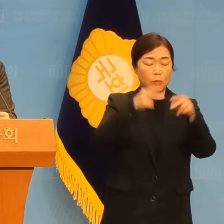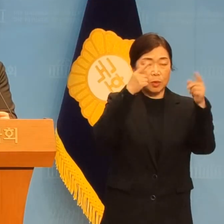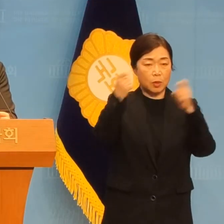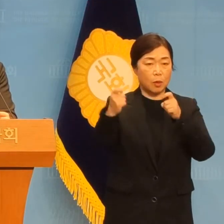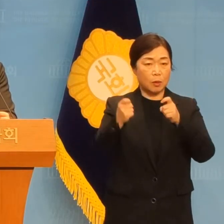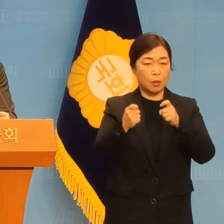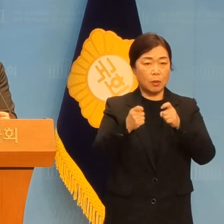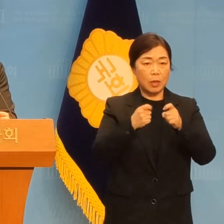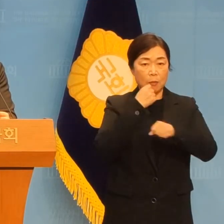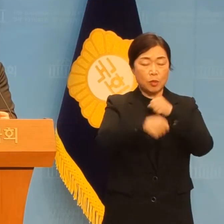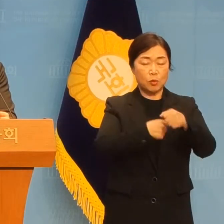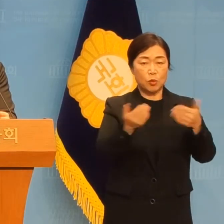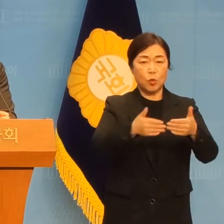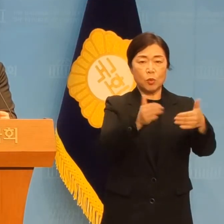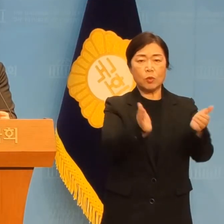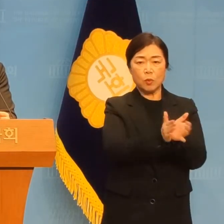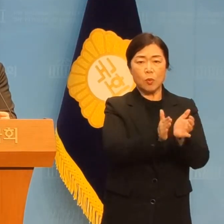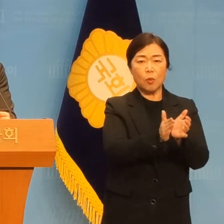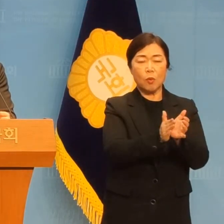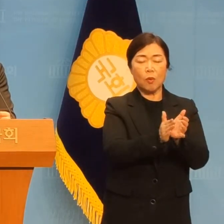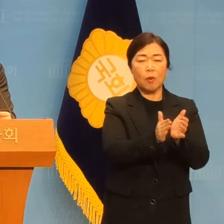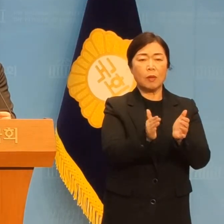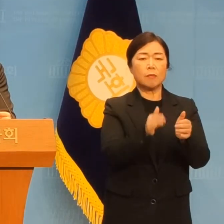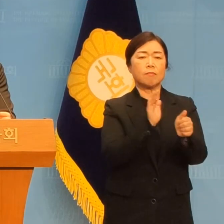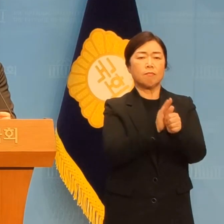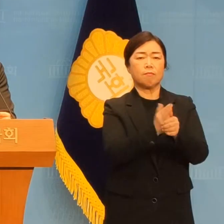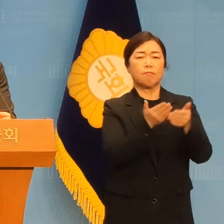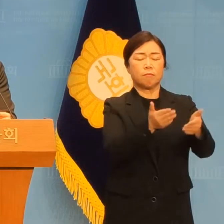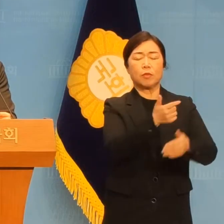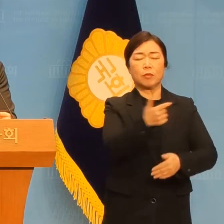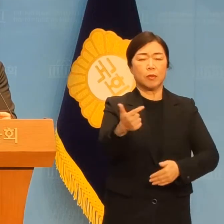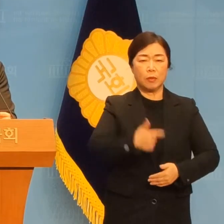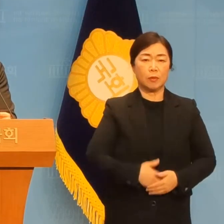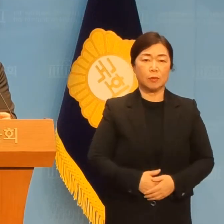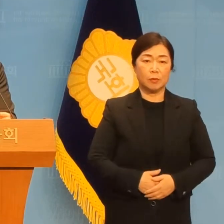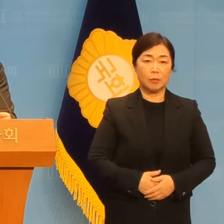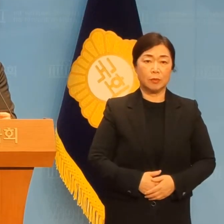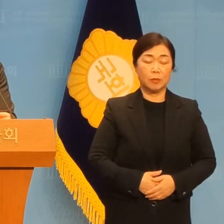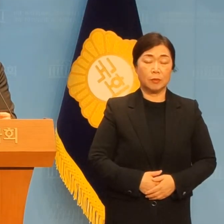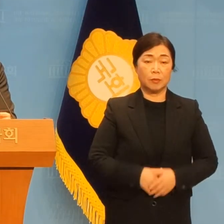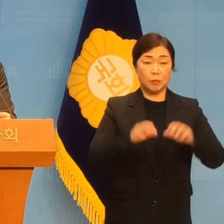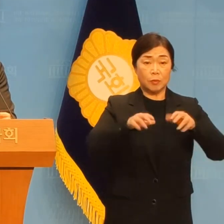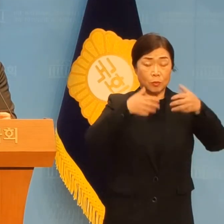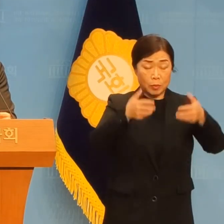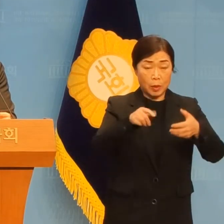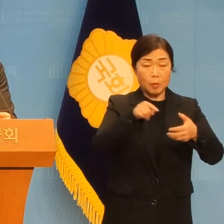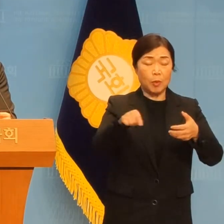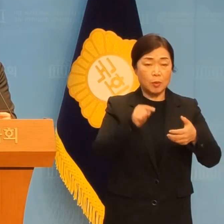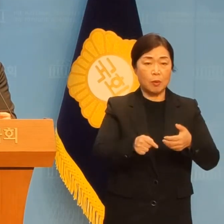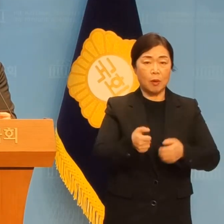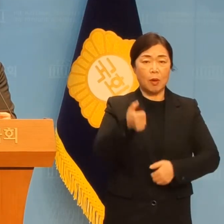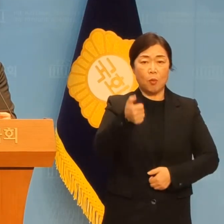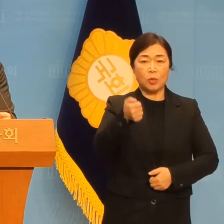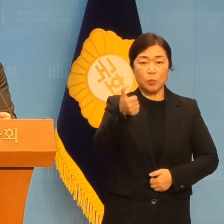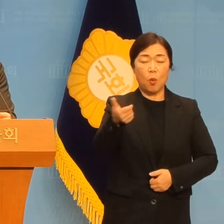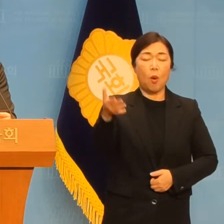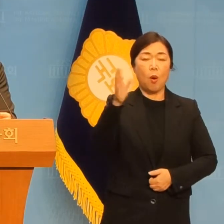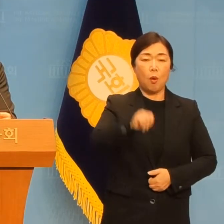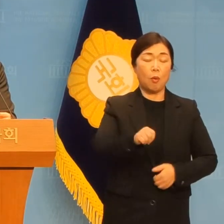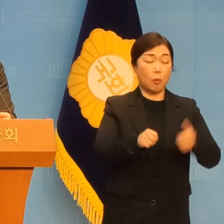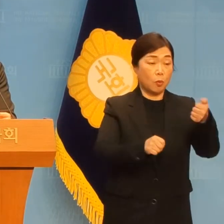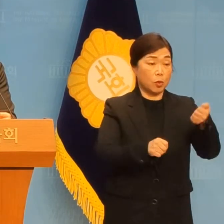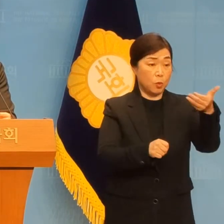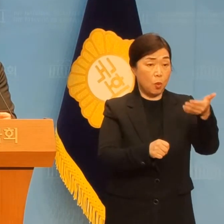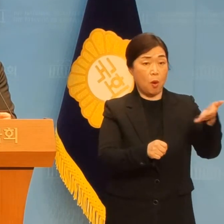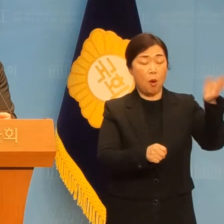국회 기후에너지 환노위가 민주노총과 한국노총에 각각 55억 원씩 총